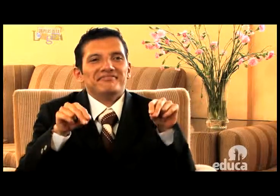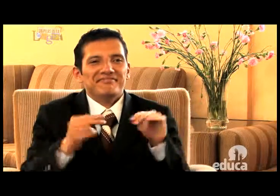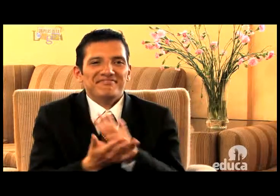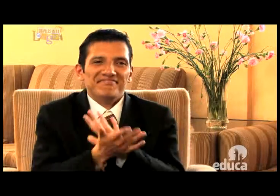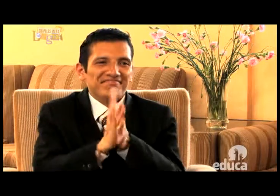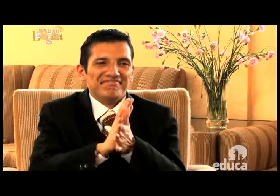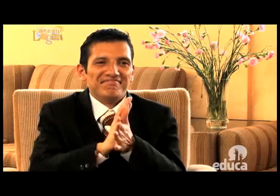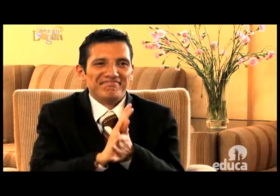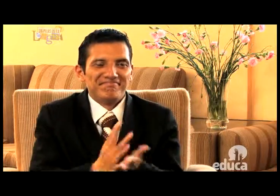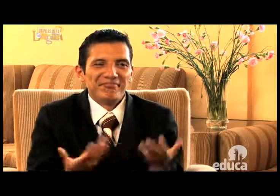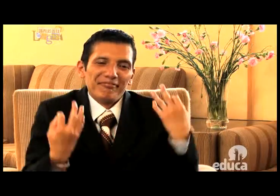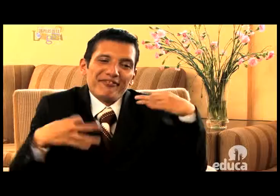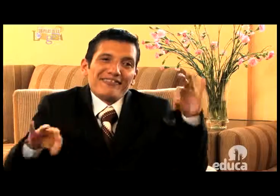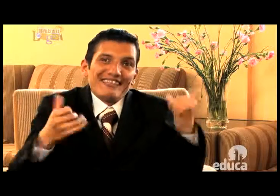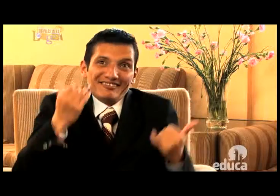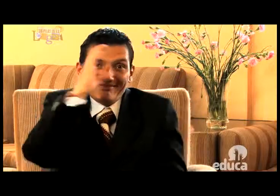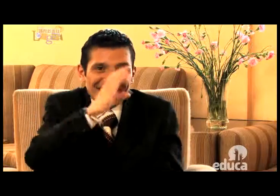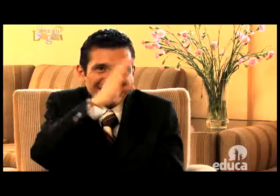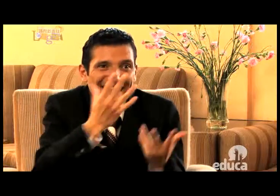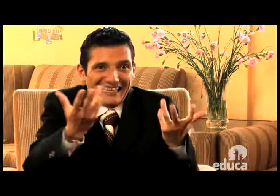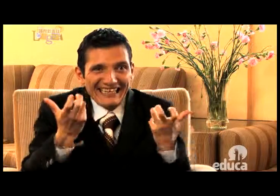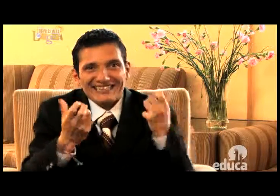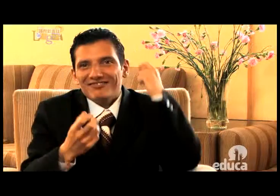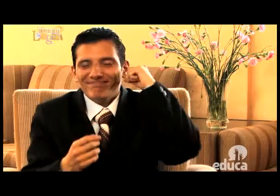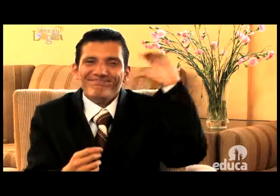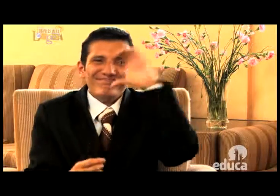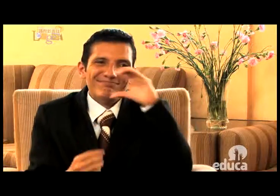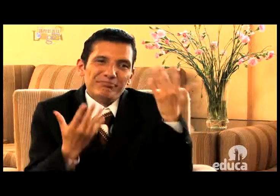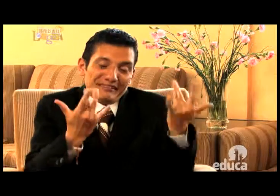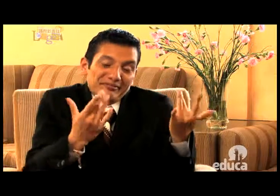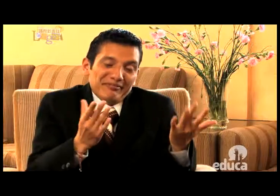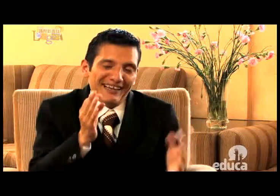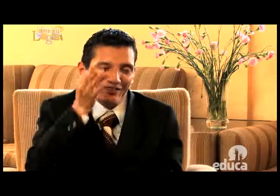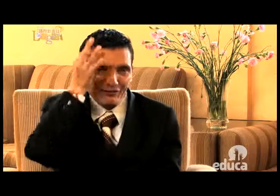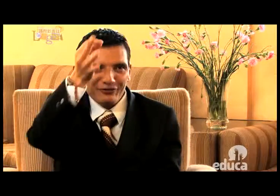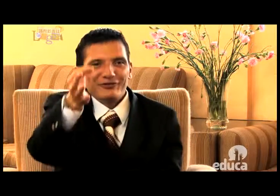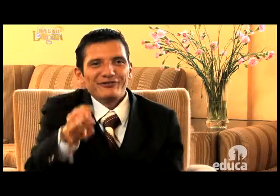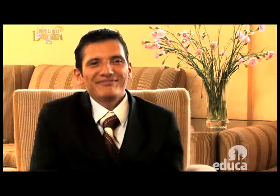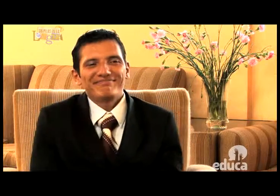No tengo novia, estoy solterito, pero estoy buscando y quiero una.